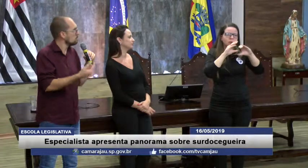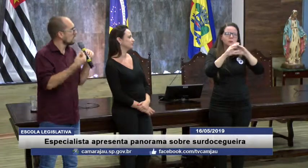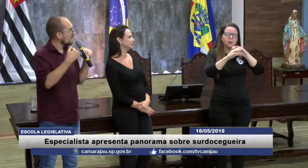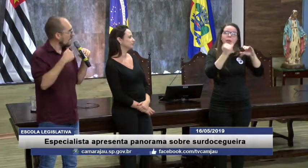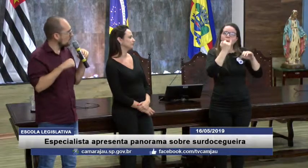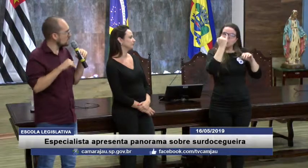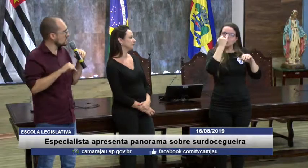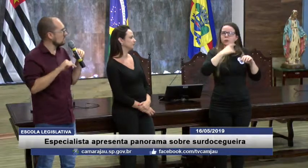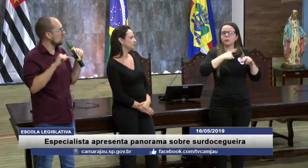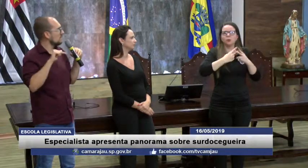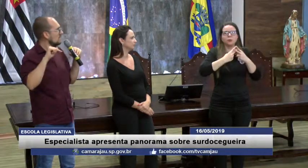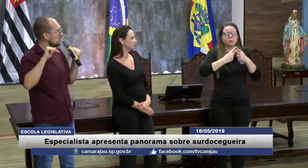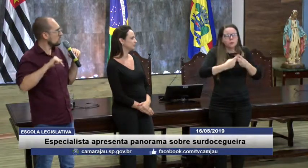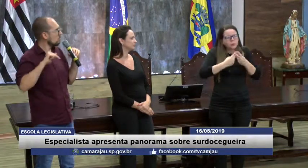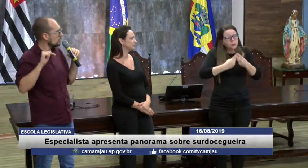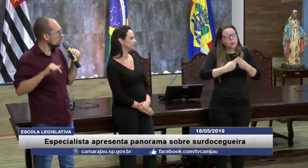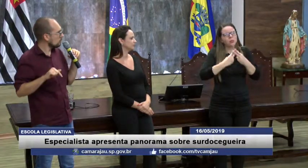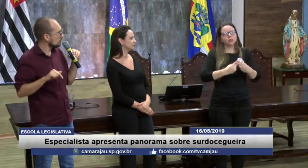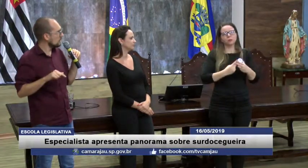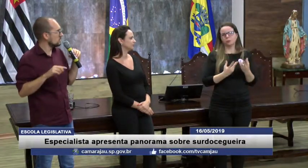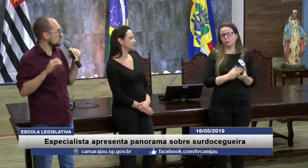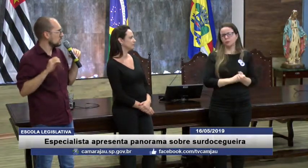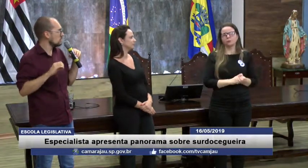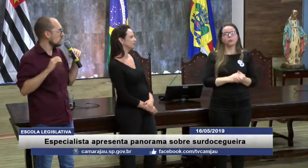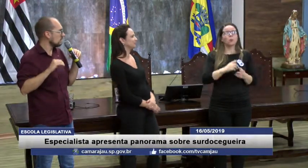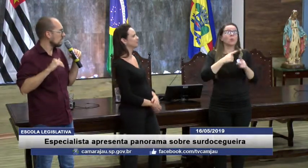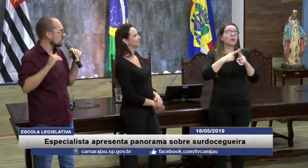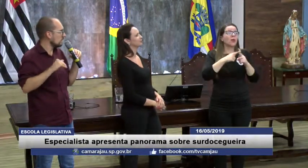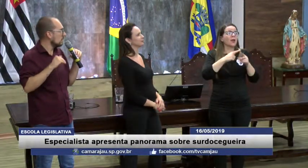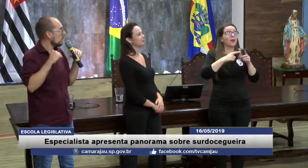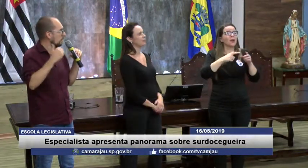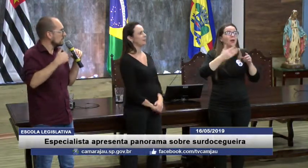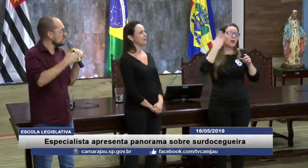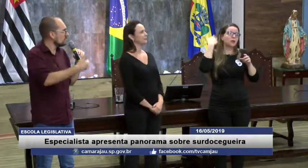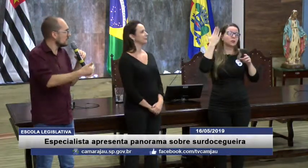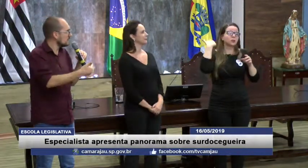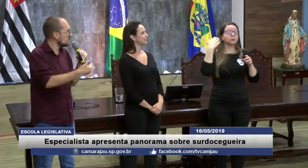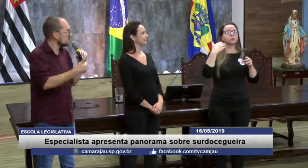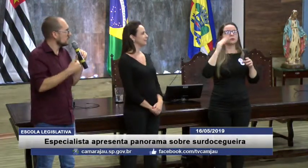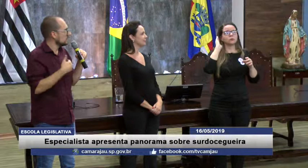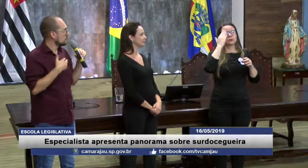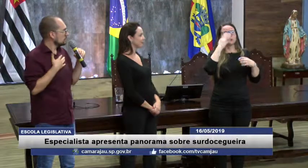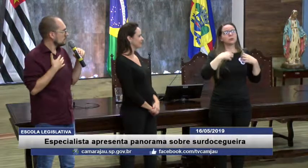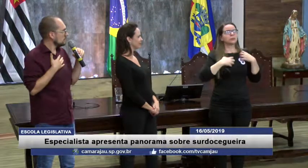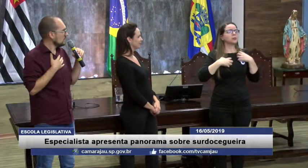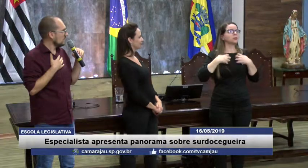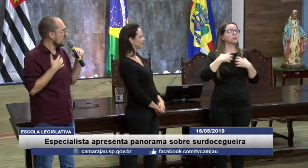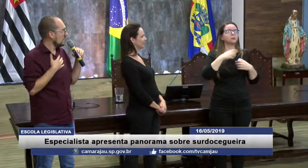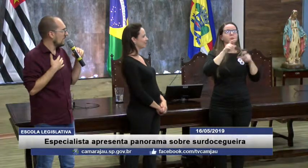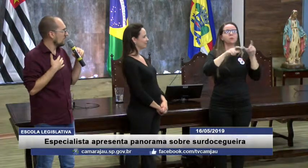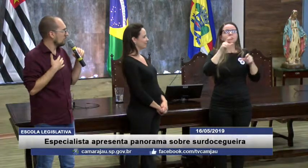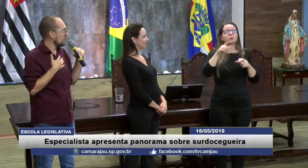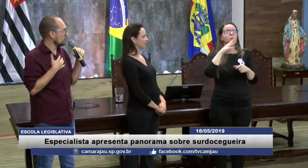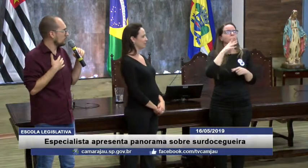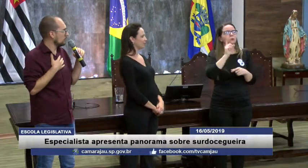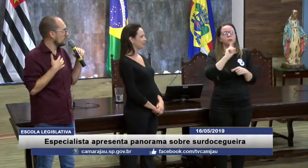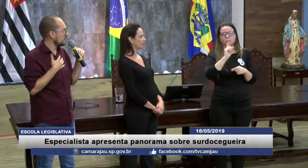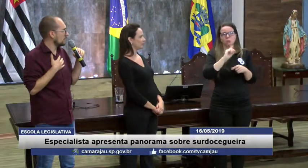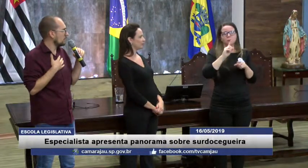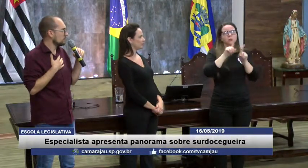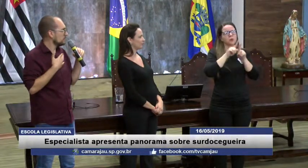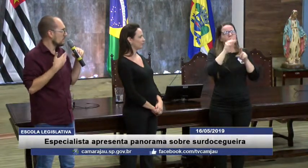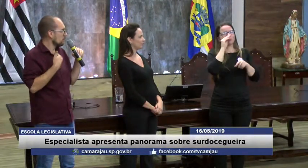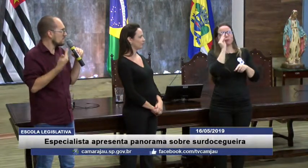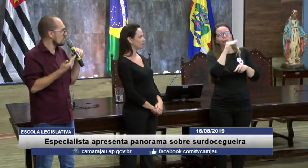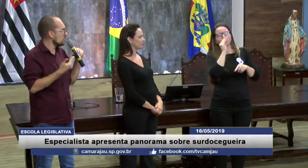comunicação, é possível, e isso é muito importante, a gente só tem que ser perseverante. Eu falo